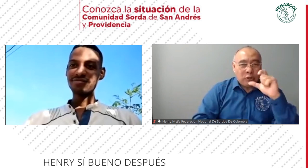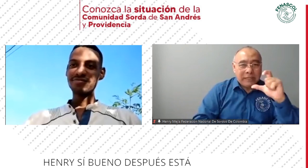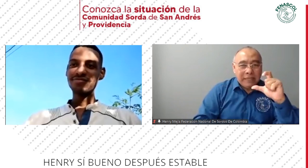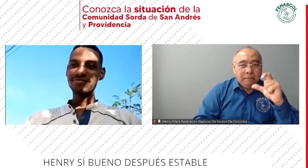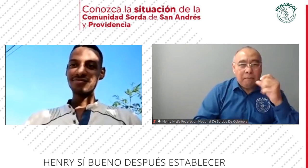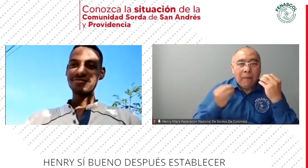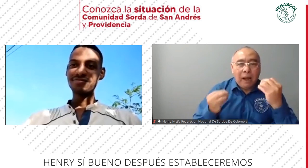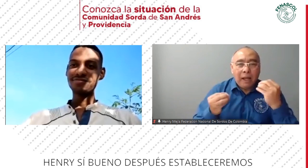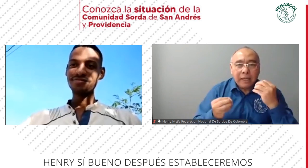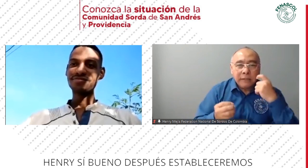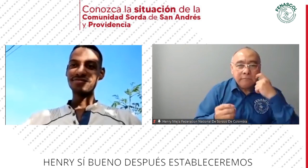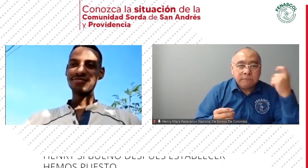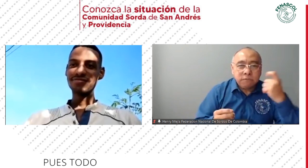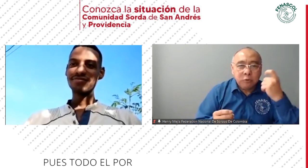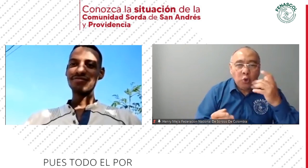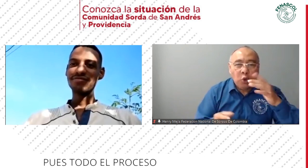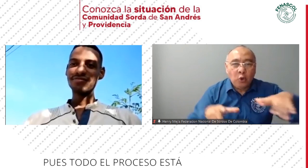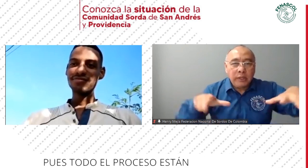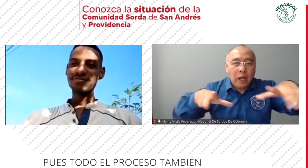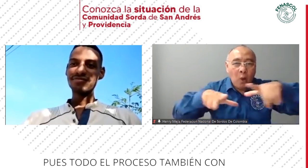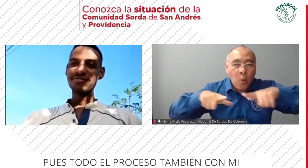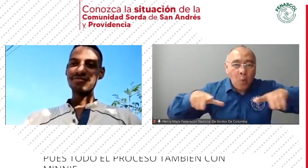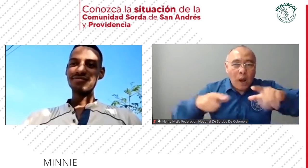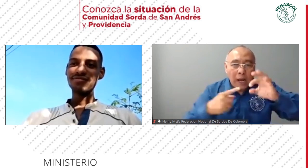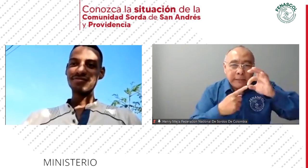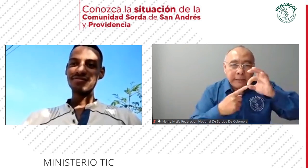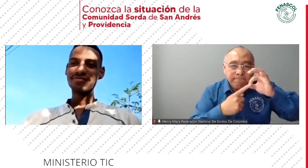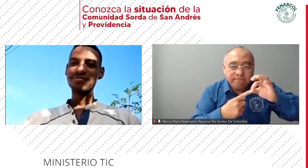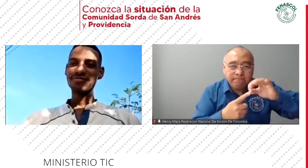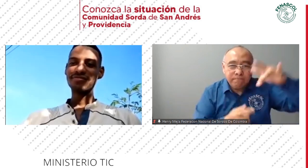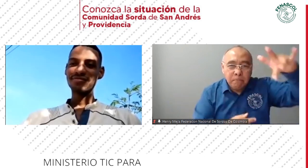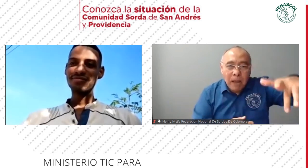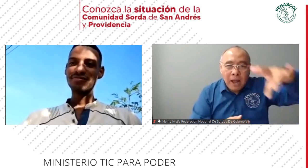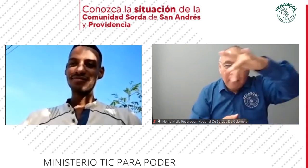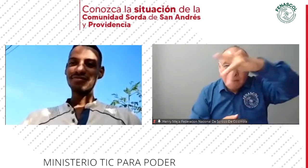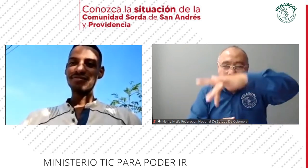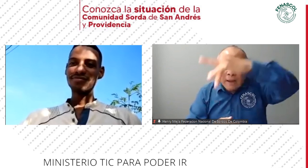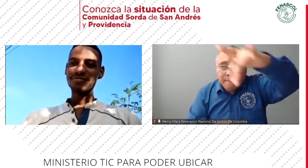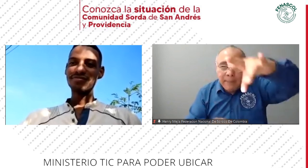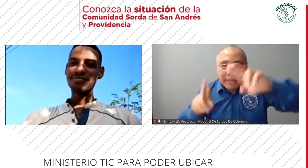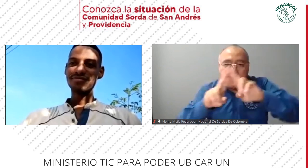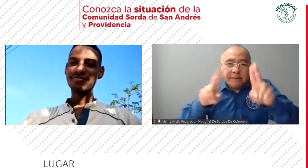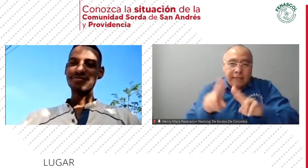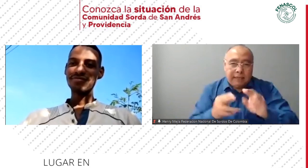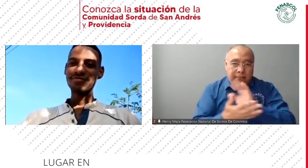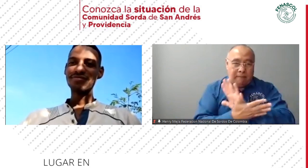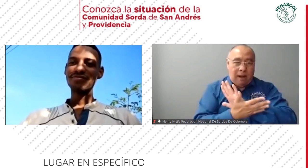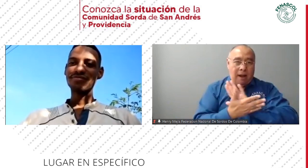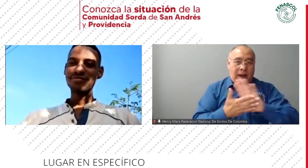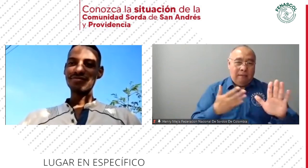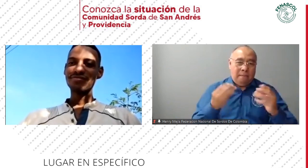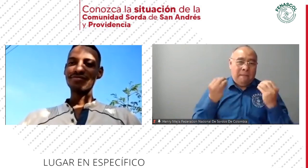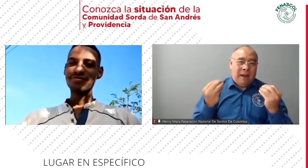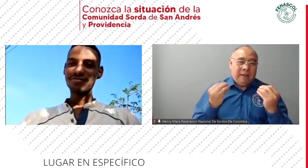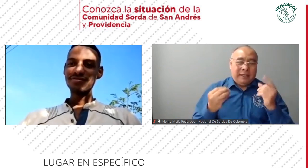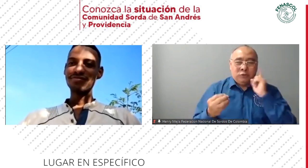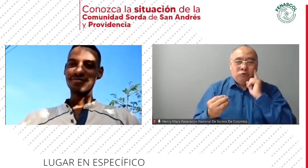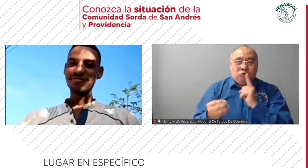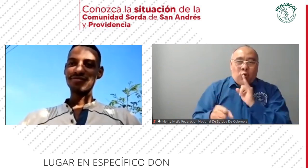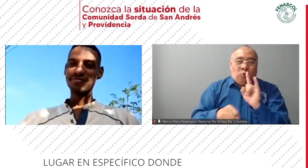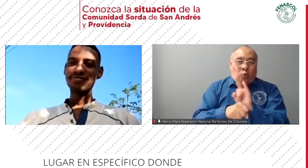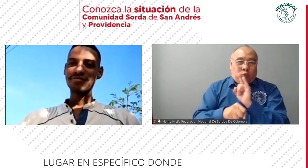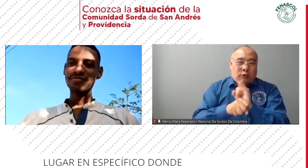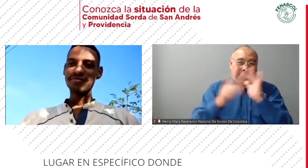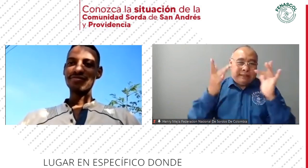estableceremos pues todo el proceso también con ministerio tic para poder ubicar un lugar en específico donde